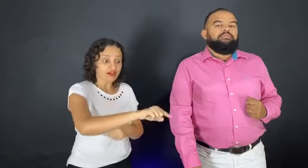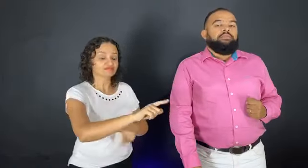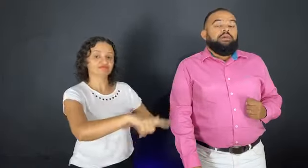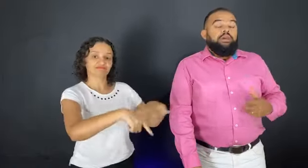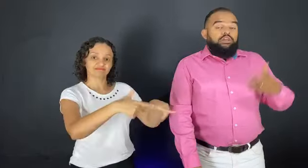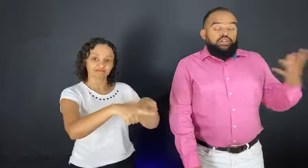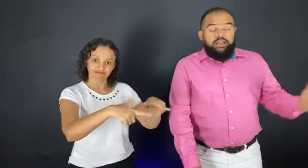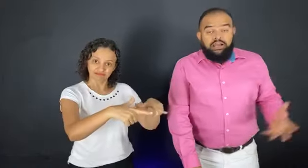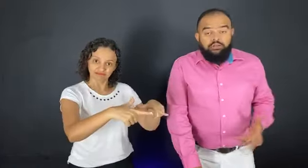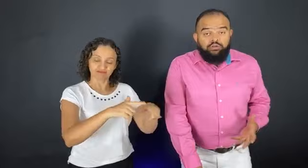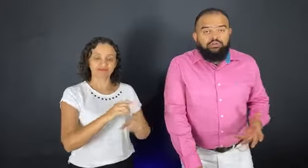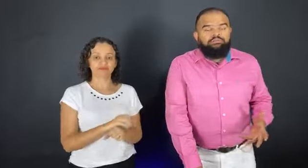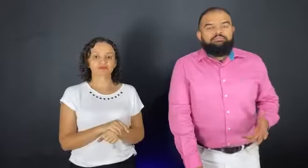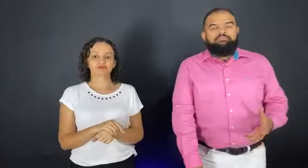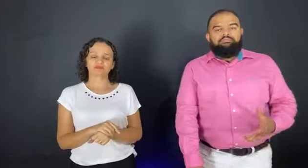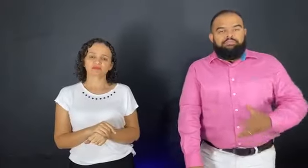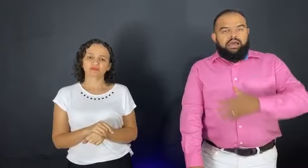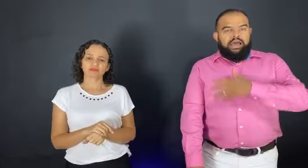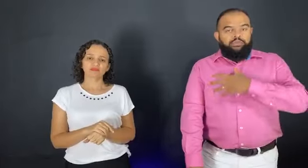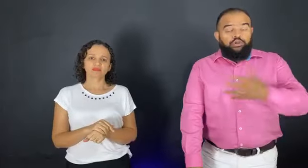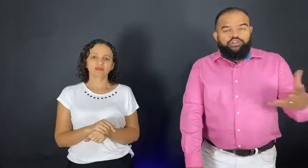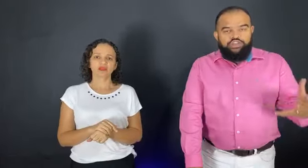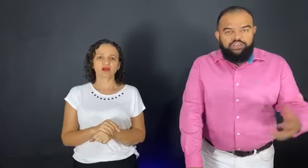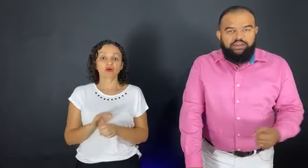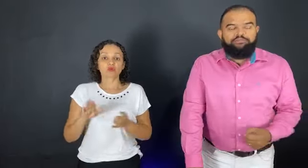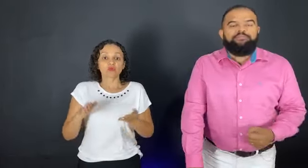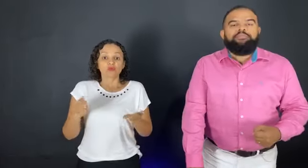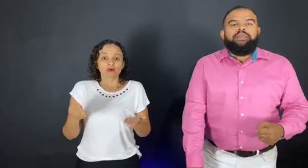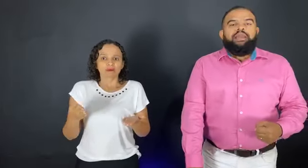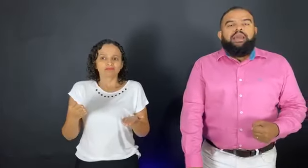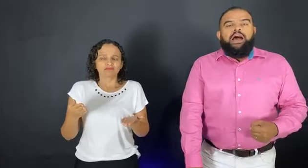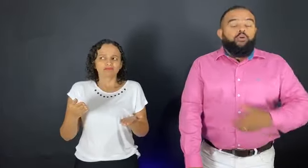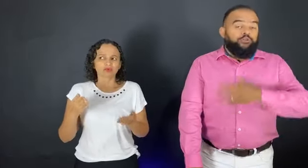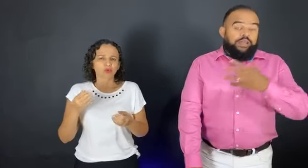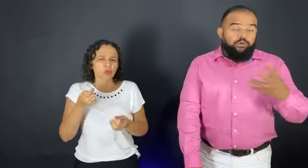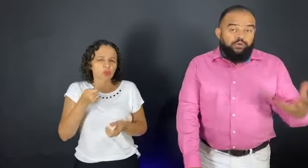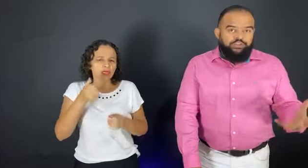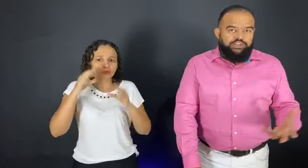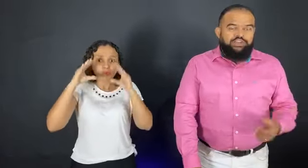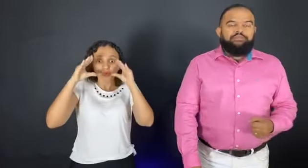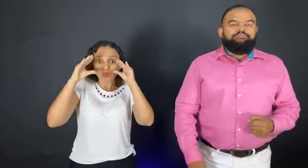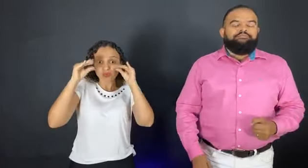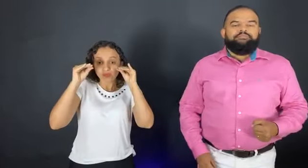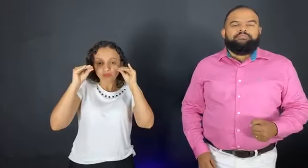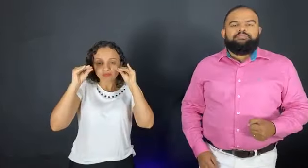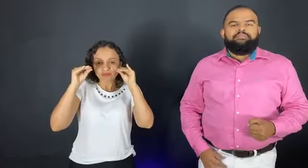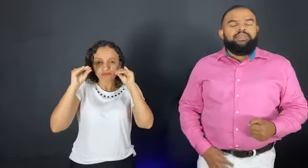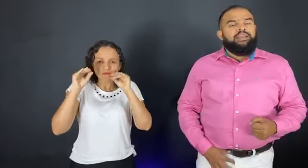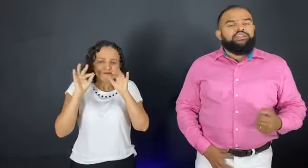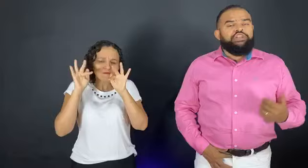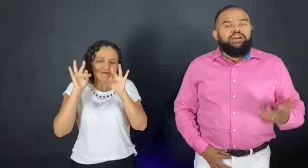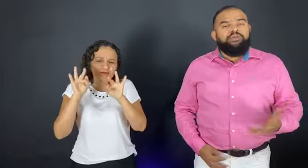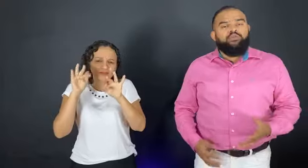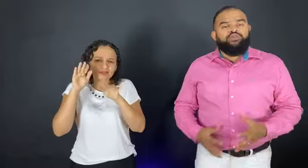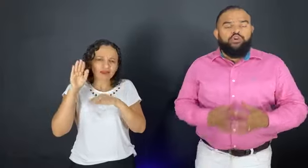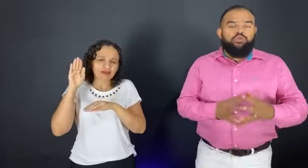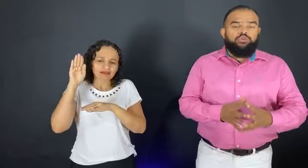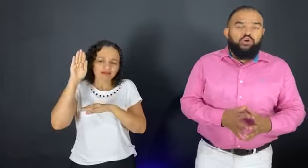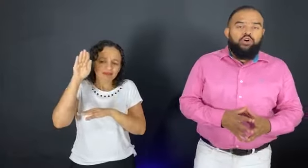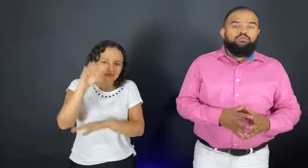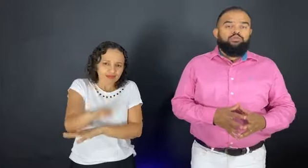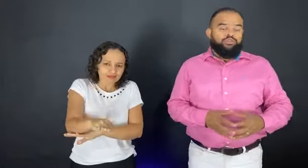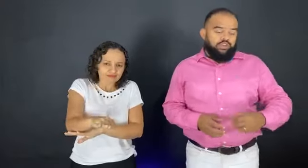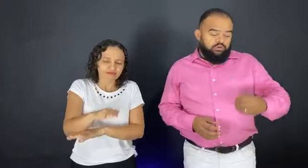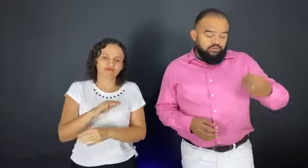vinha. Chegando à noitinha, ao final do dia, ele chama o